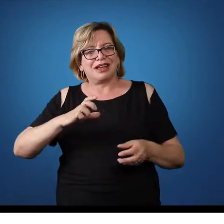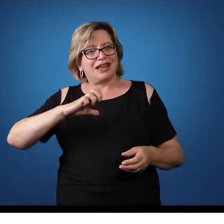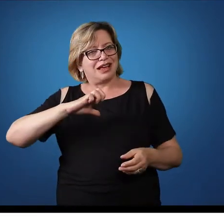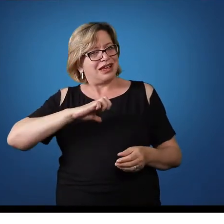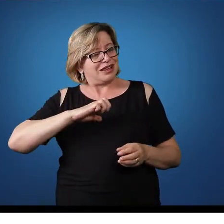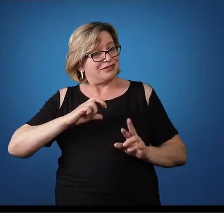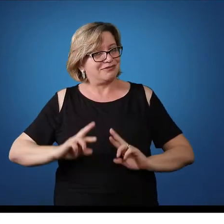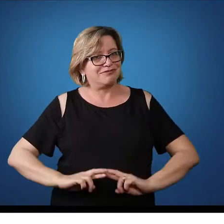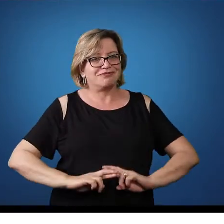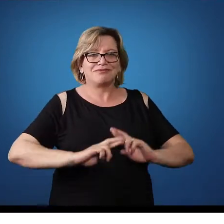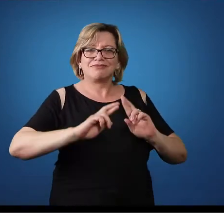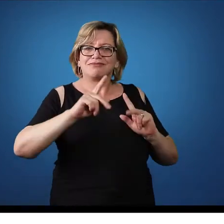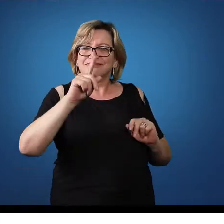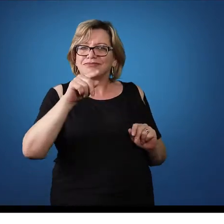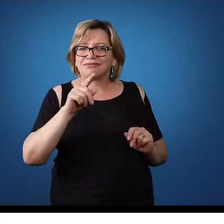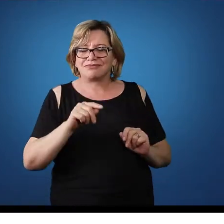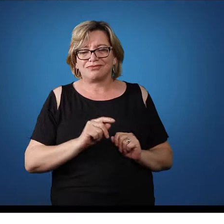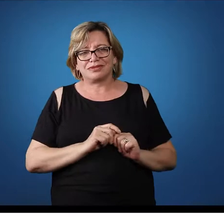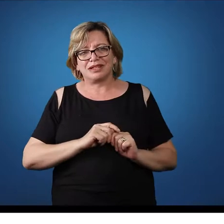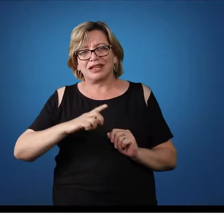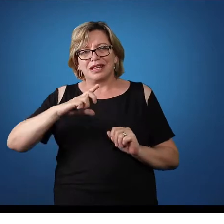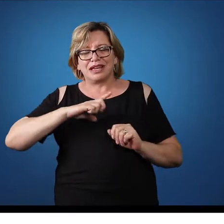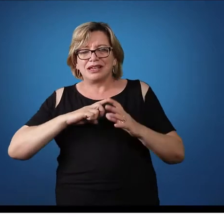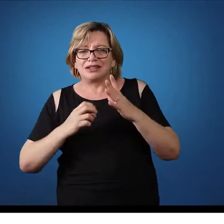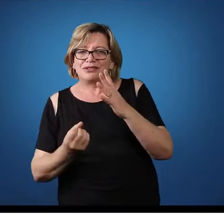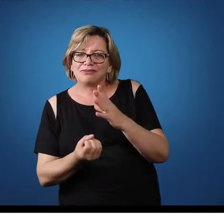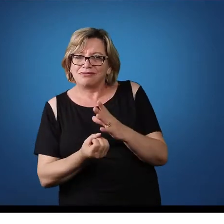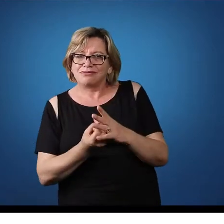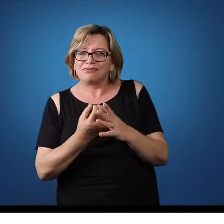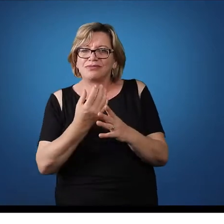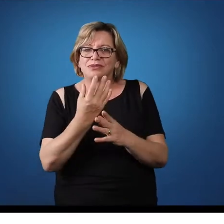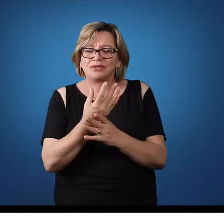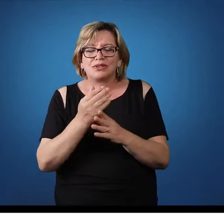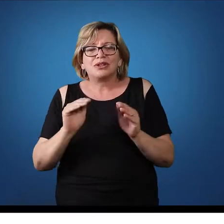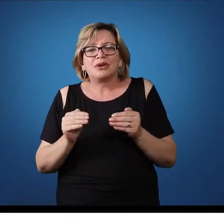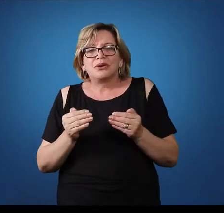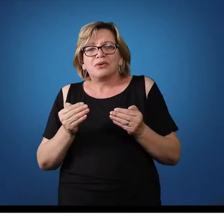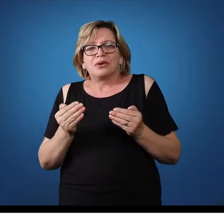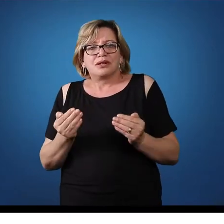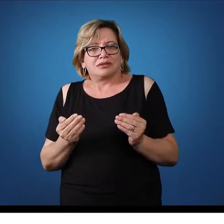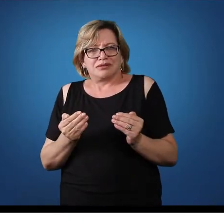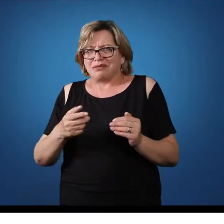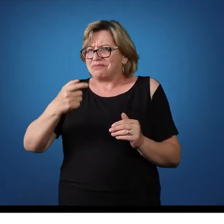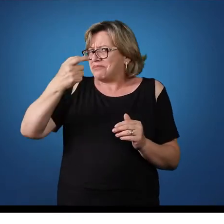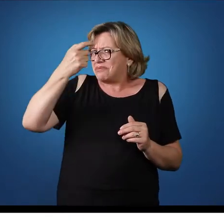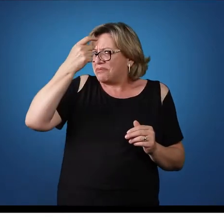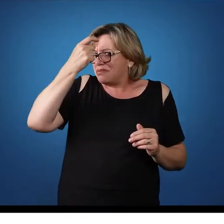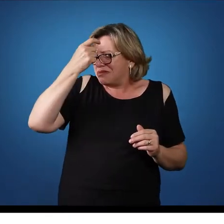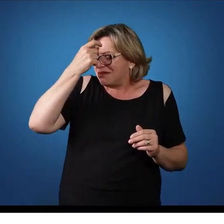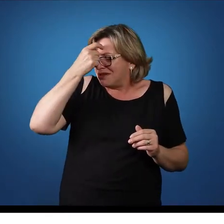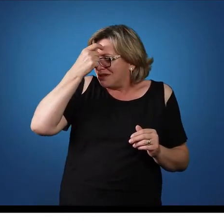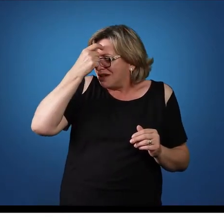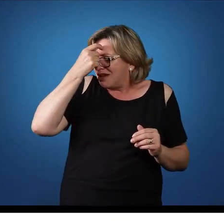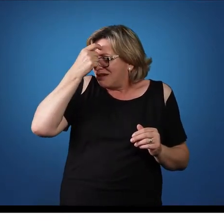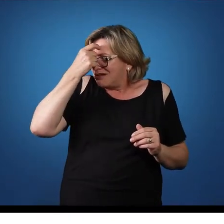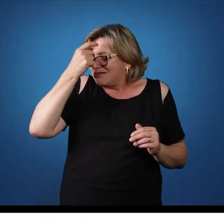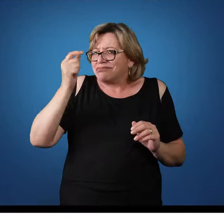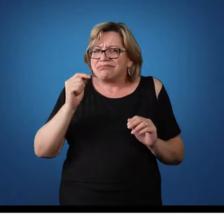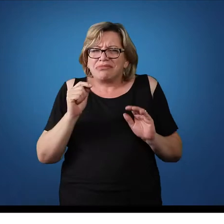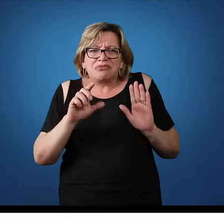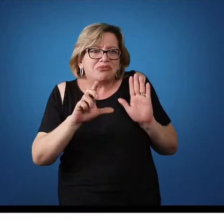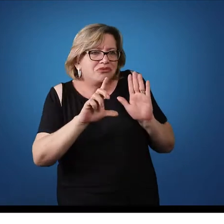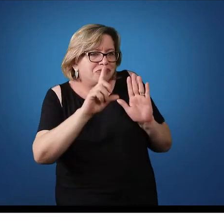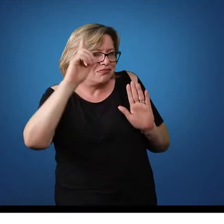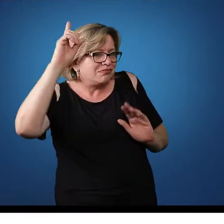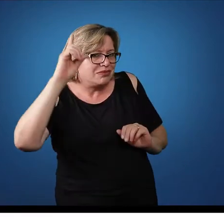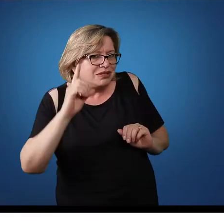Ao contrário, a ética surge justamente quando nem a moralidade do meu grupo, nem o